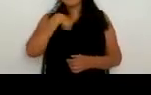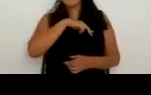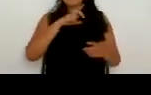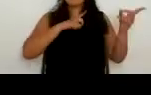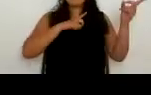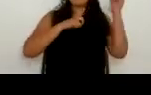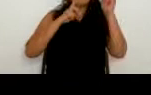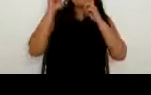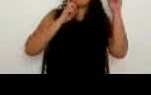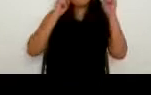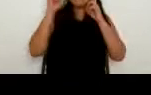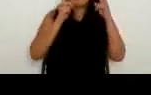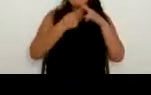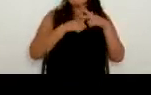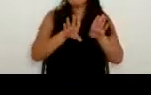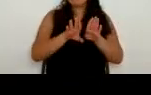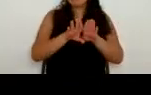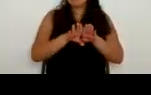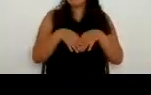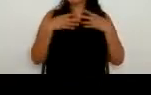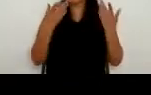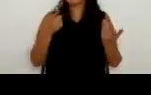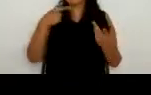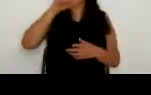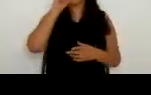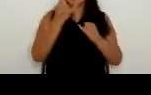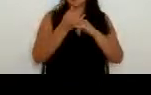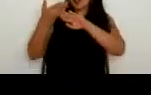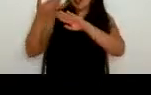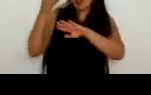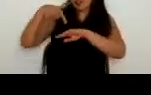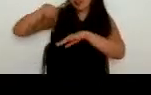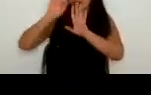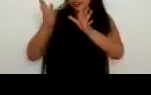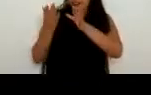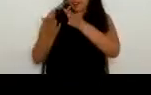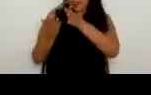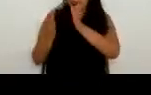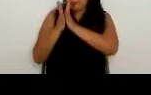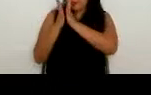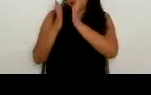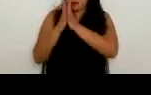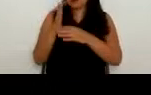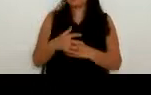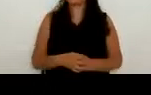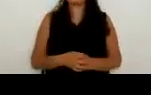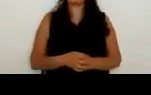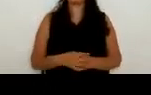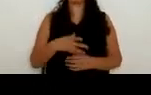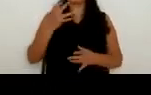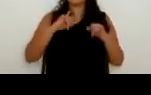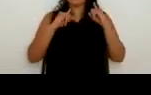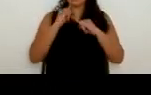justamente de esto que ustedes venían diciendo de que bueno pues este en la institución a veces se